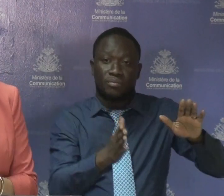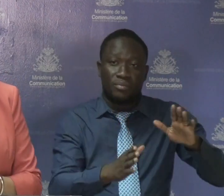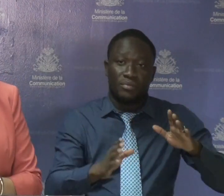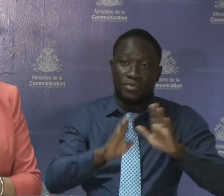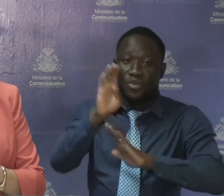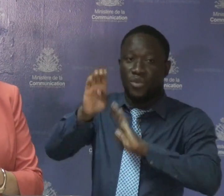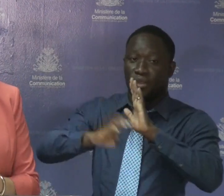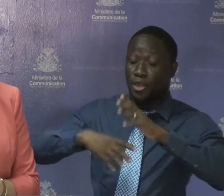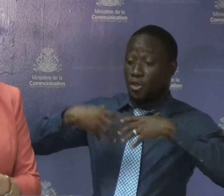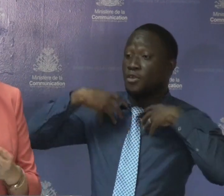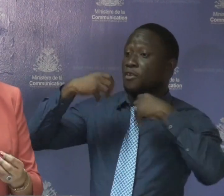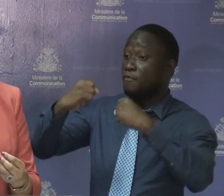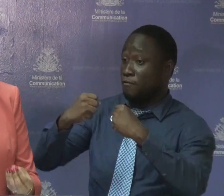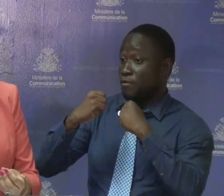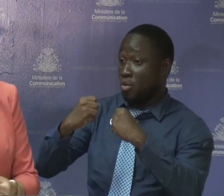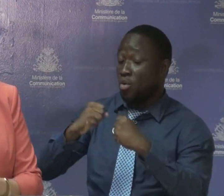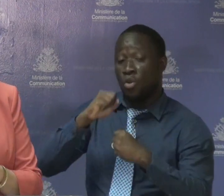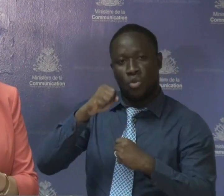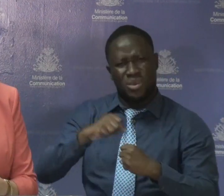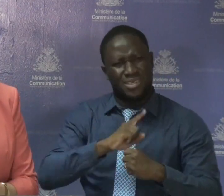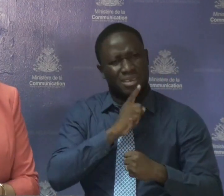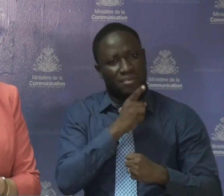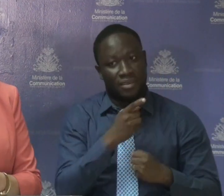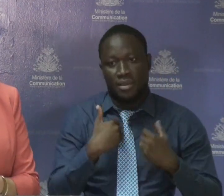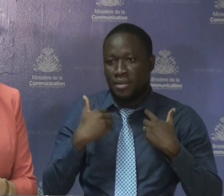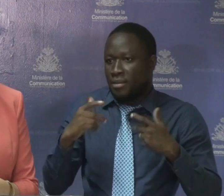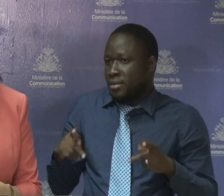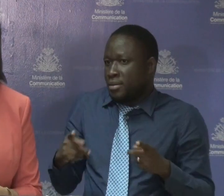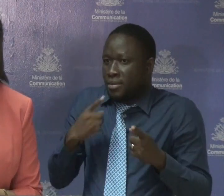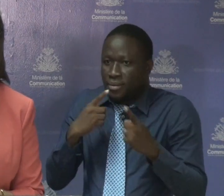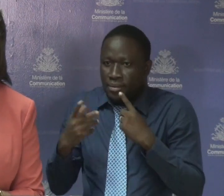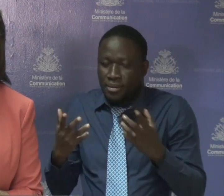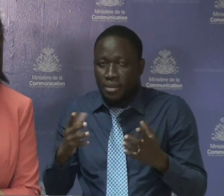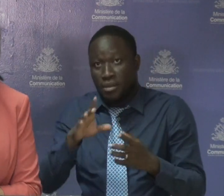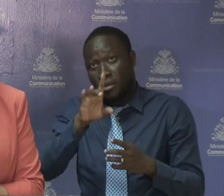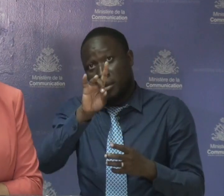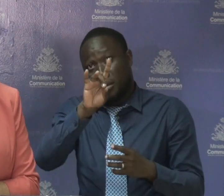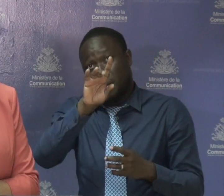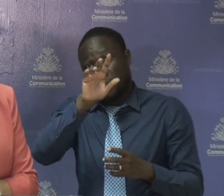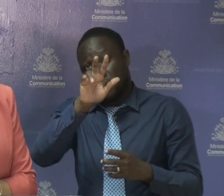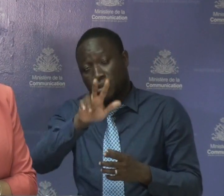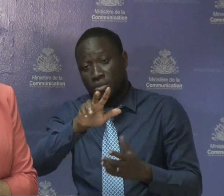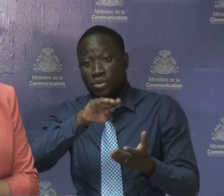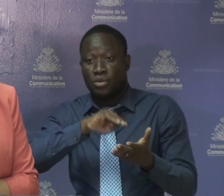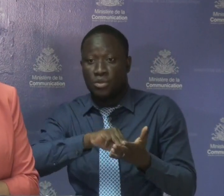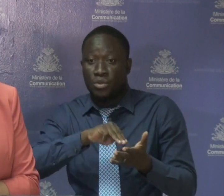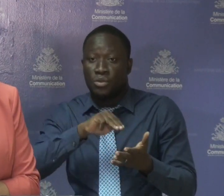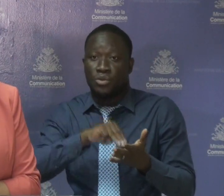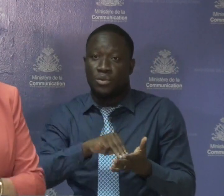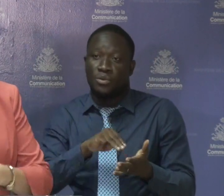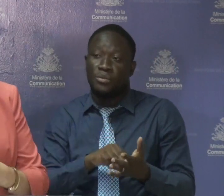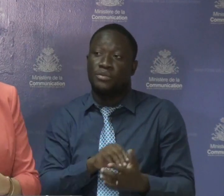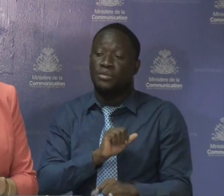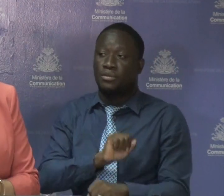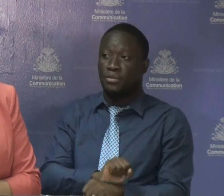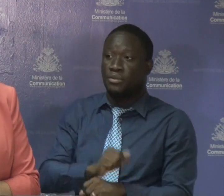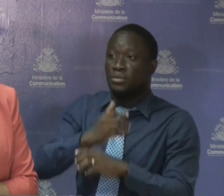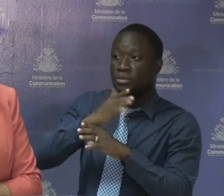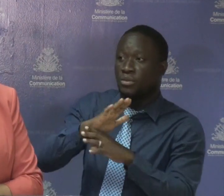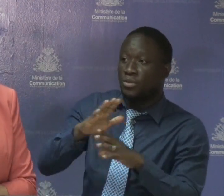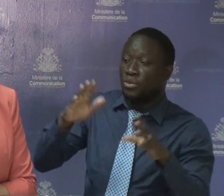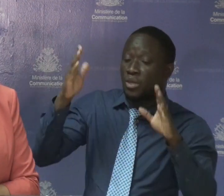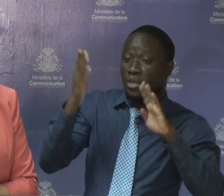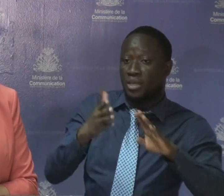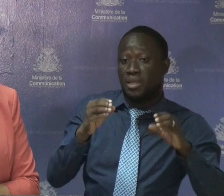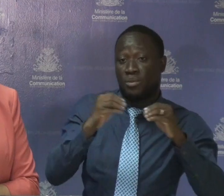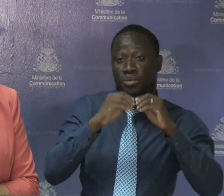plus fort, un État à côté que oui, c'est vrai que grand pile monde, parce que nous avons 83 000 fonctionnaires déjà, oui, nous avons quitté plus